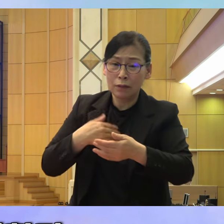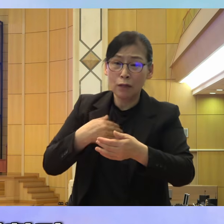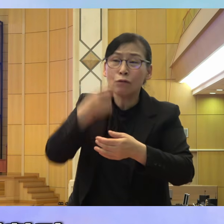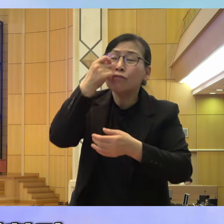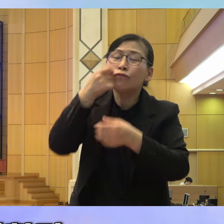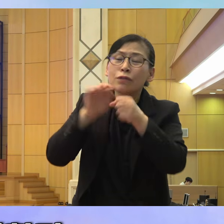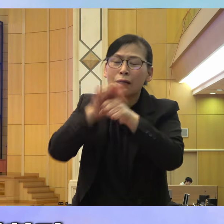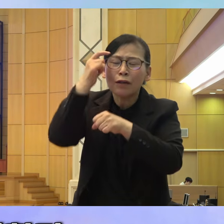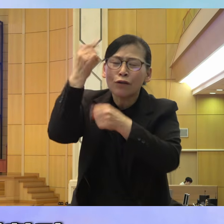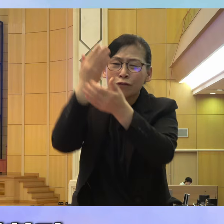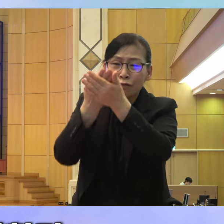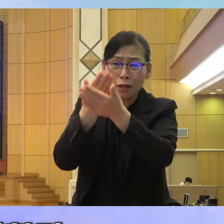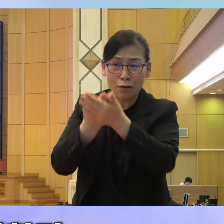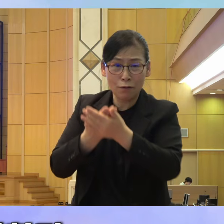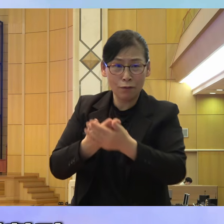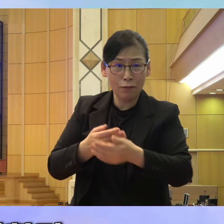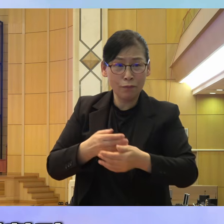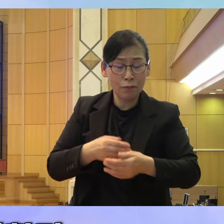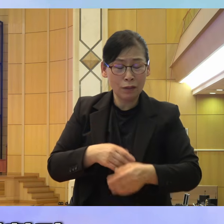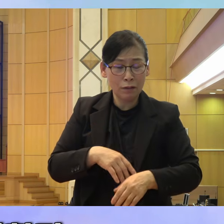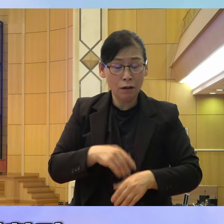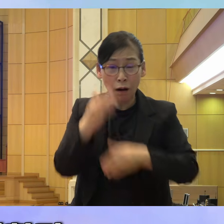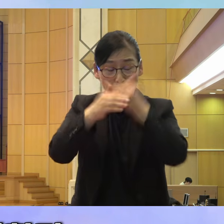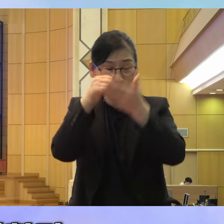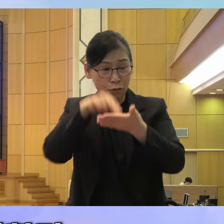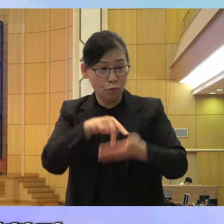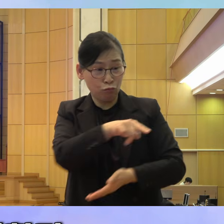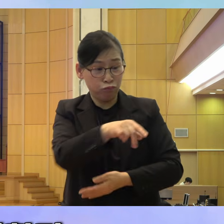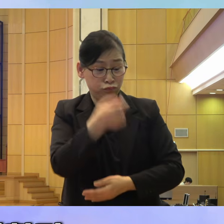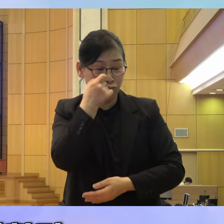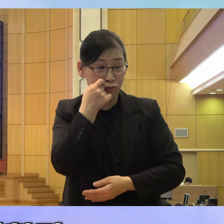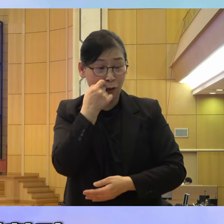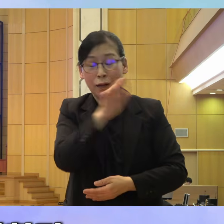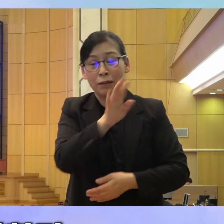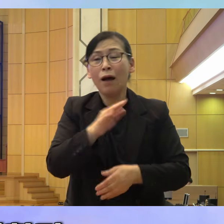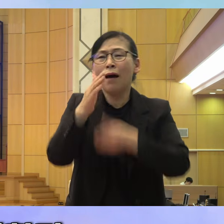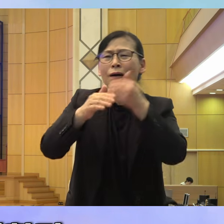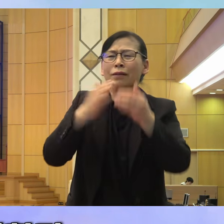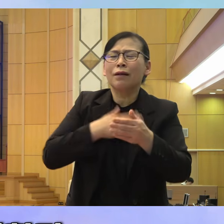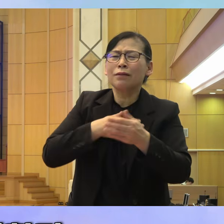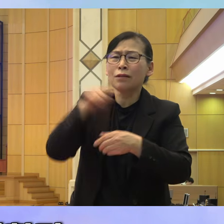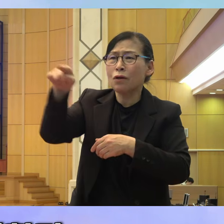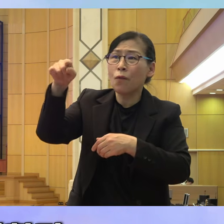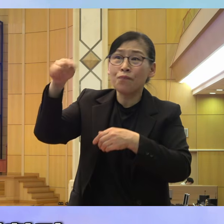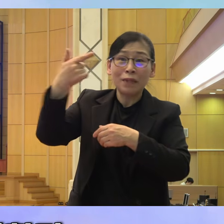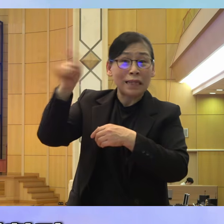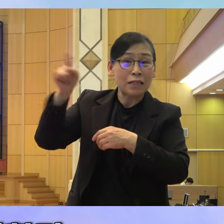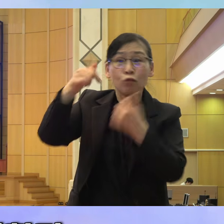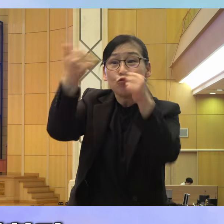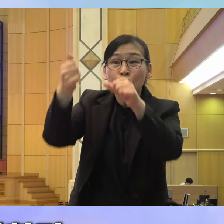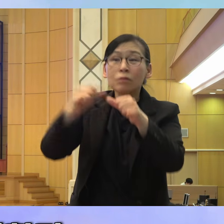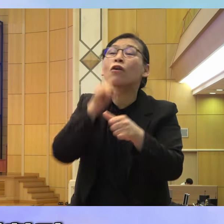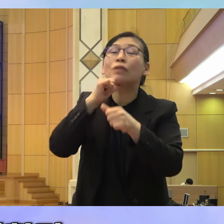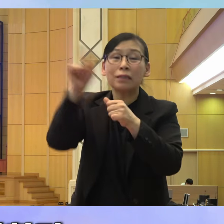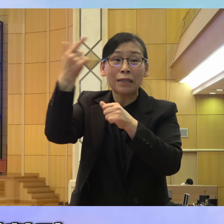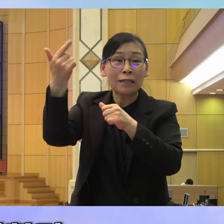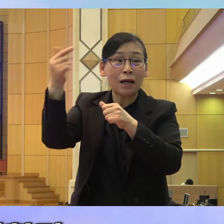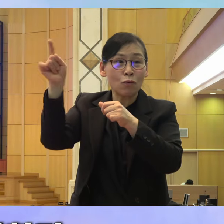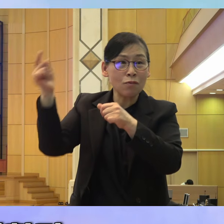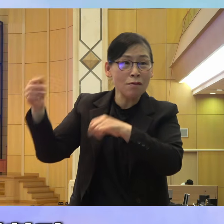불쌍하지만 불쌍히 여길 필요가 없는 사람이야. 긍휼히 여기사 나사로를 보내서